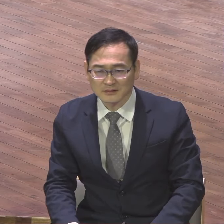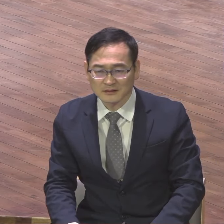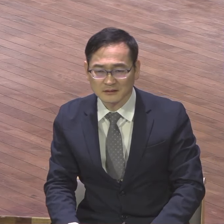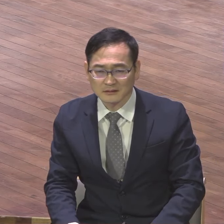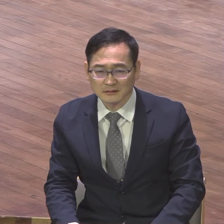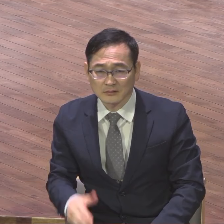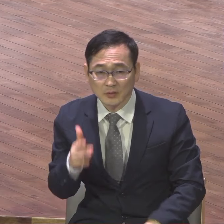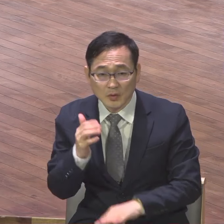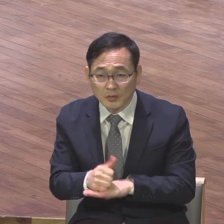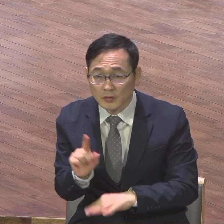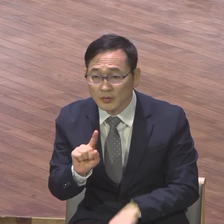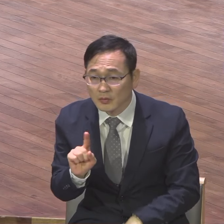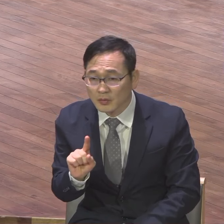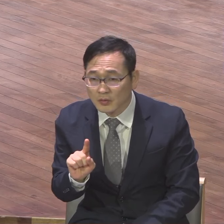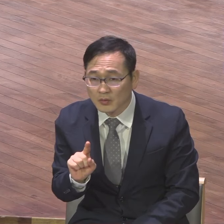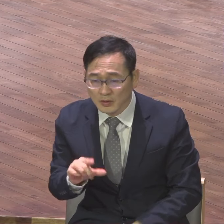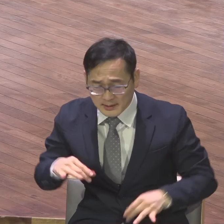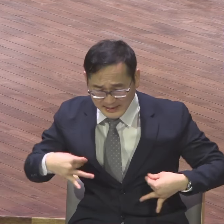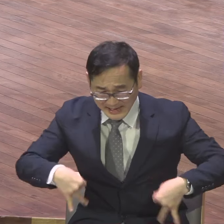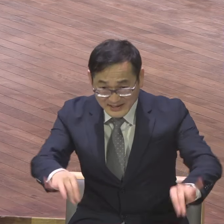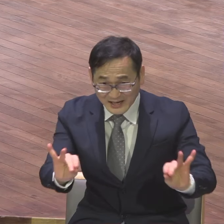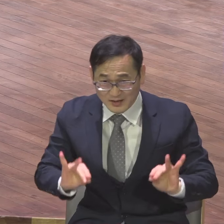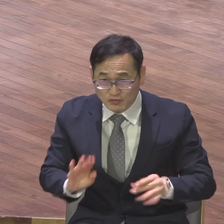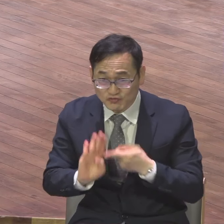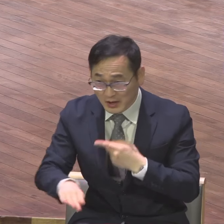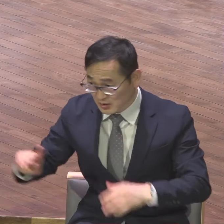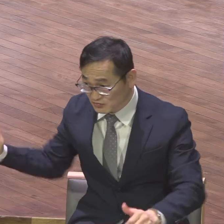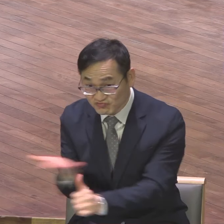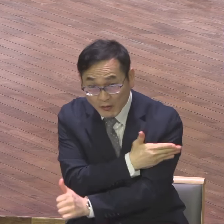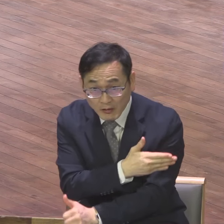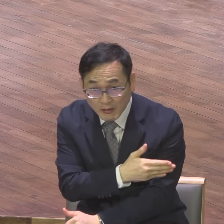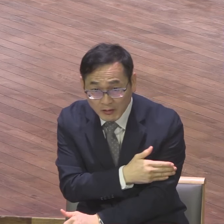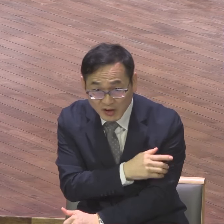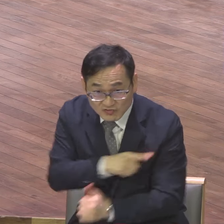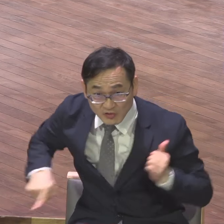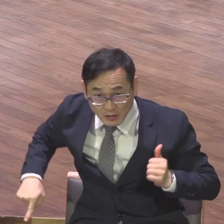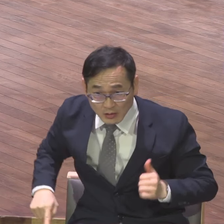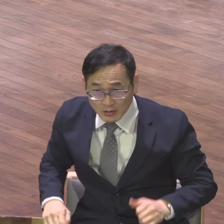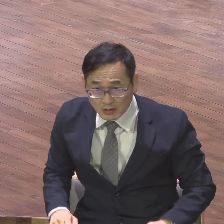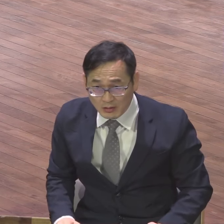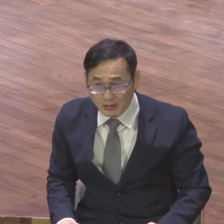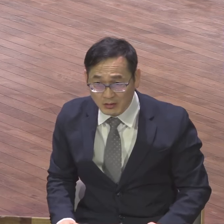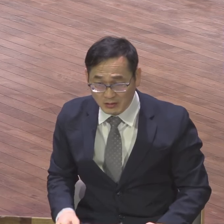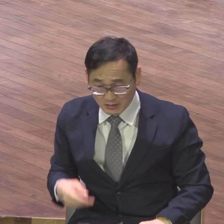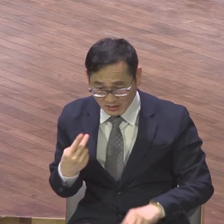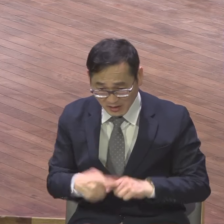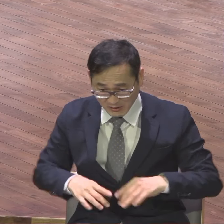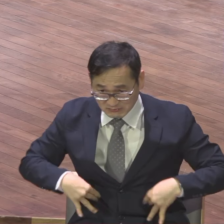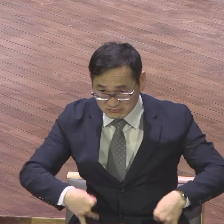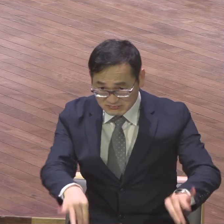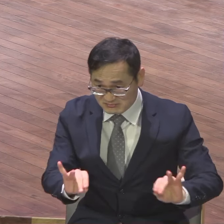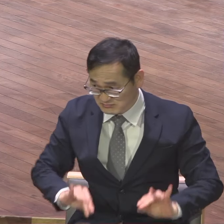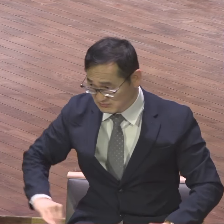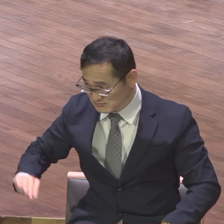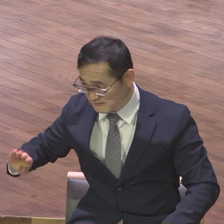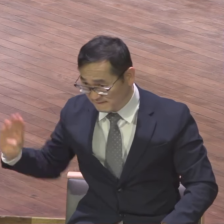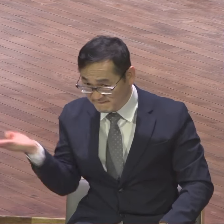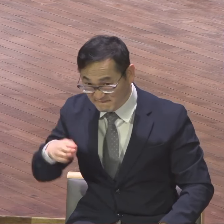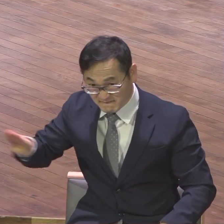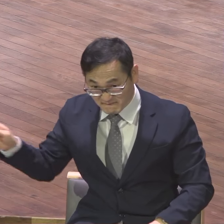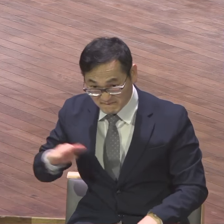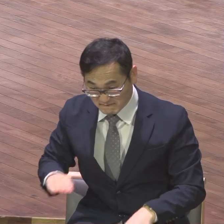그럼 결과가 어떻게 돼요? 칼 갈아서 그걸 어쩌다는 얘기? 죽이겠다는 얘기입니까? 깨겠다는 얘기입니까? 아니잖아요. 그거는.